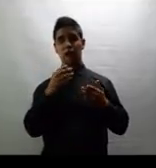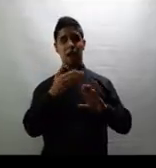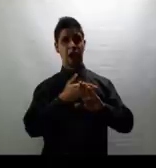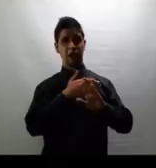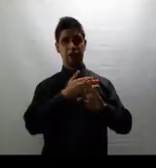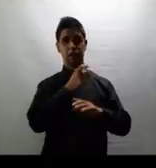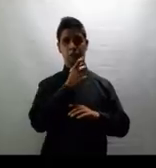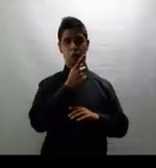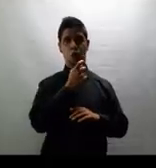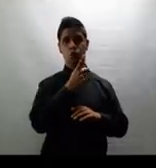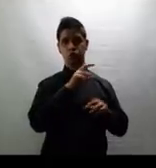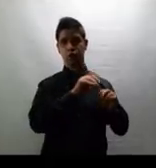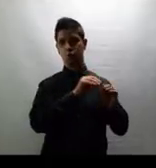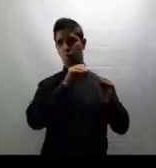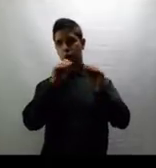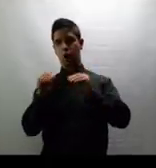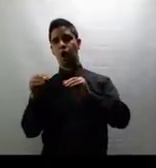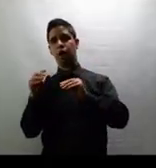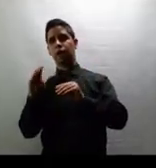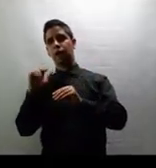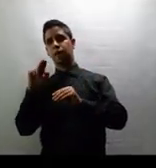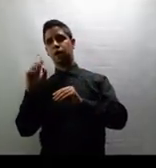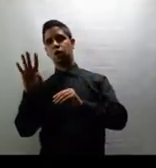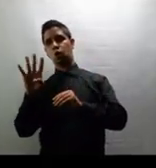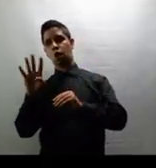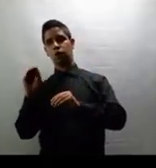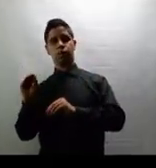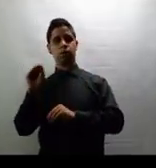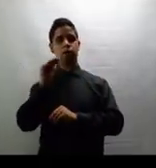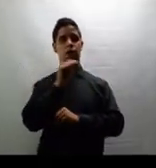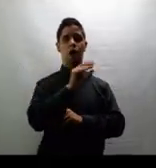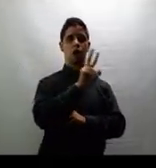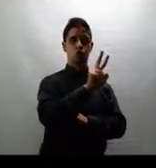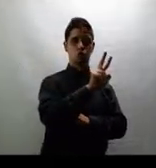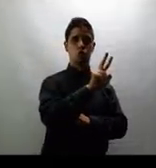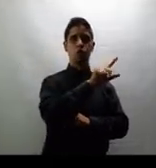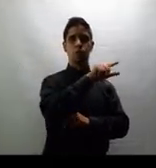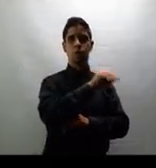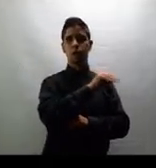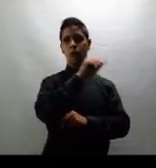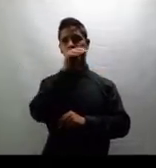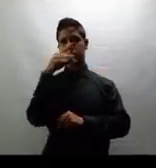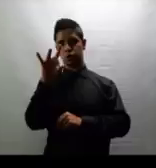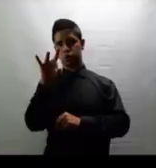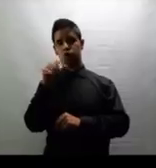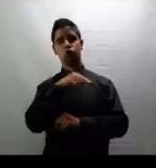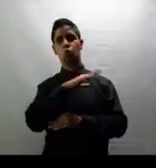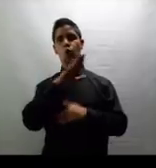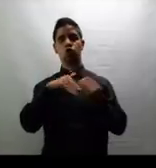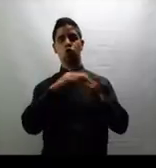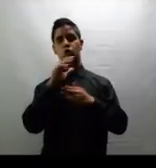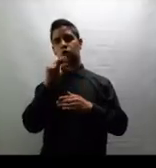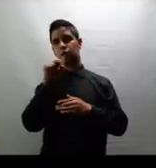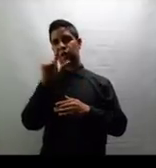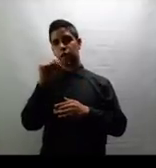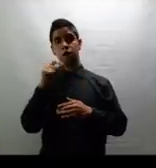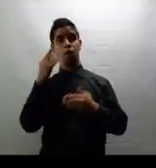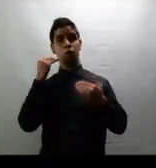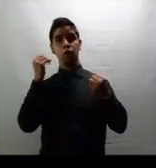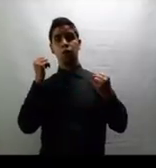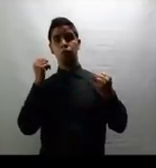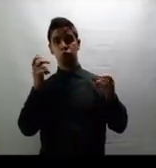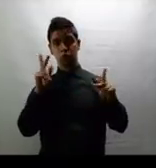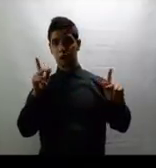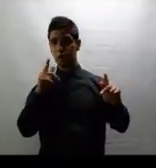4 al 2 al 8 al 18 estuvo en todos los canales porque fue duramente perseguidos